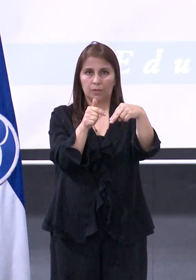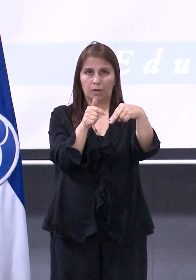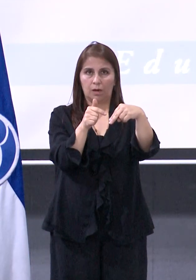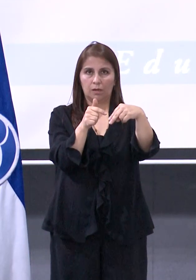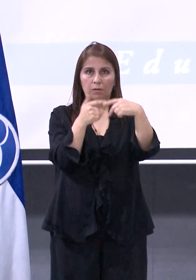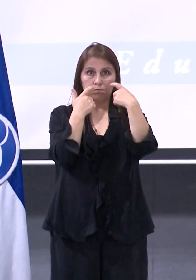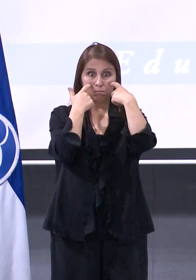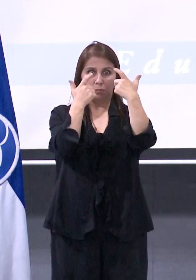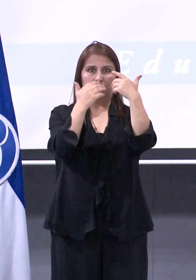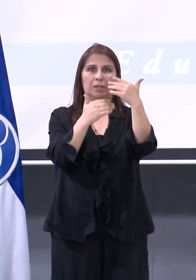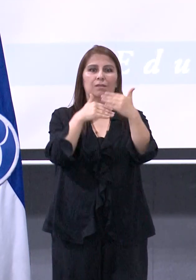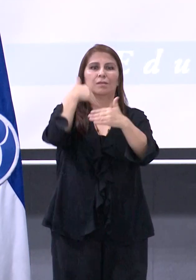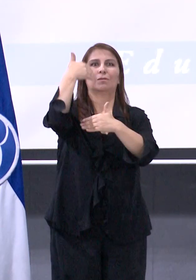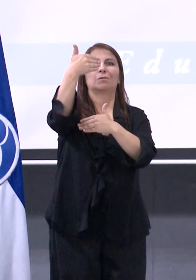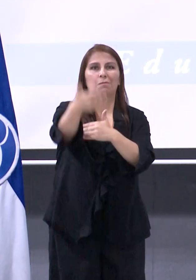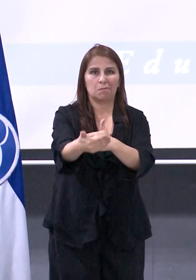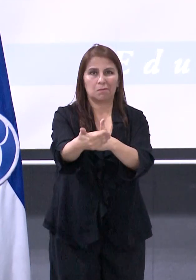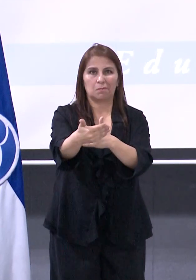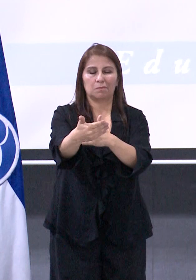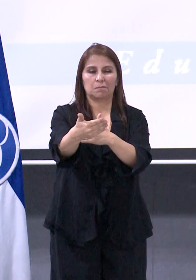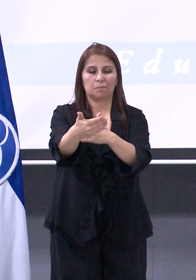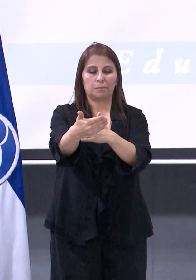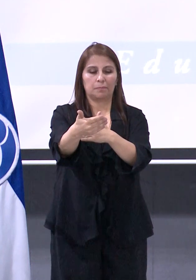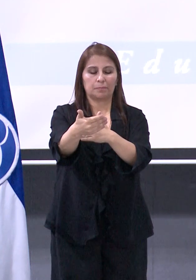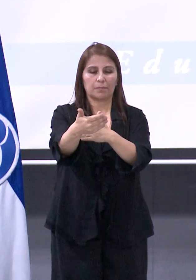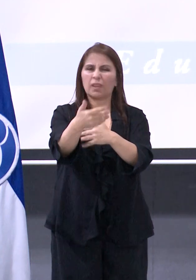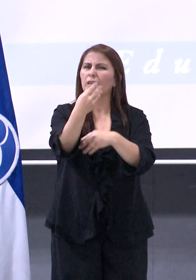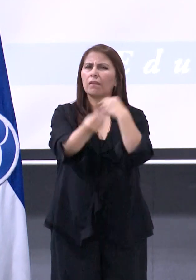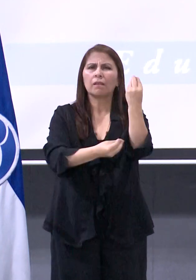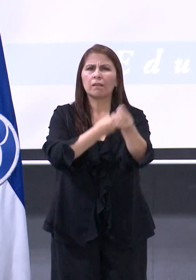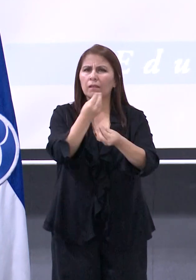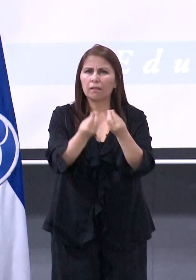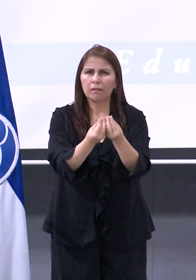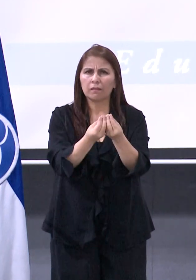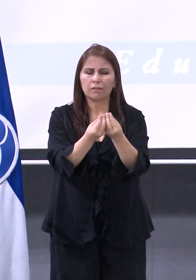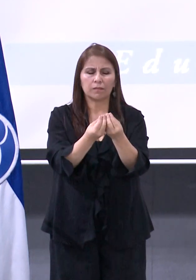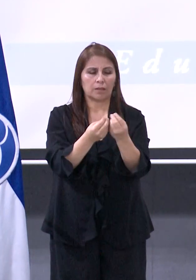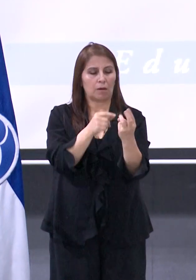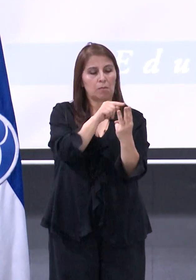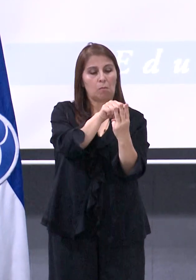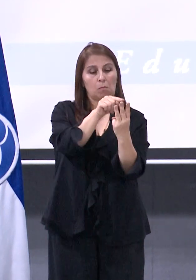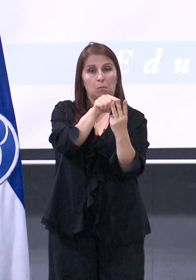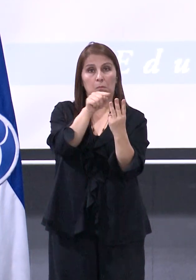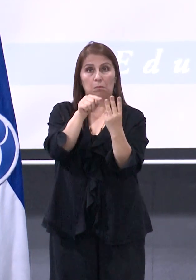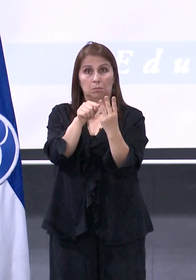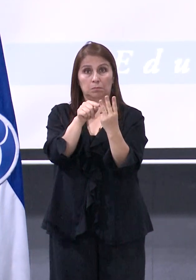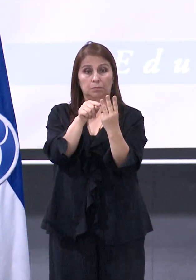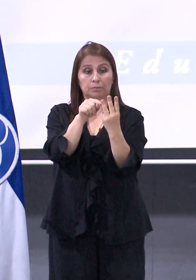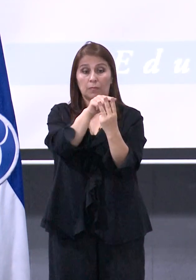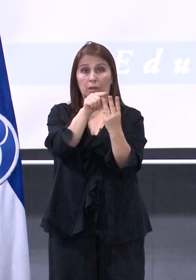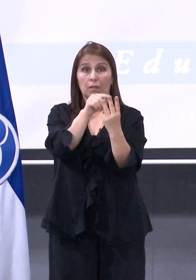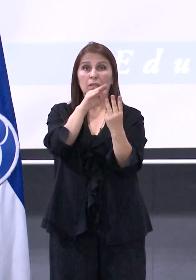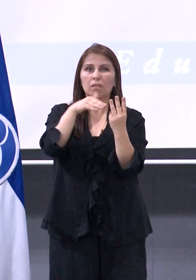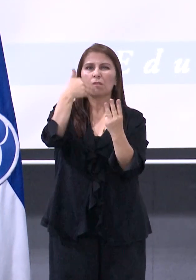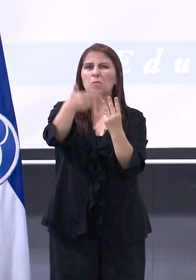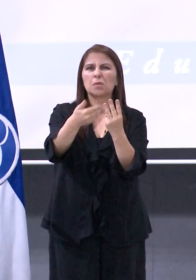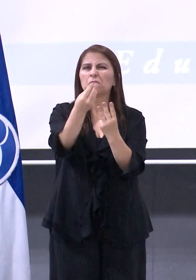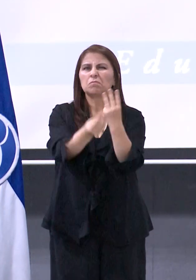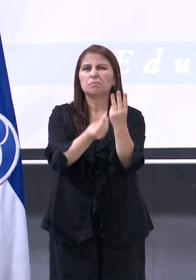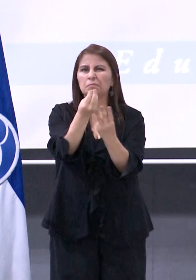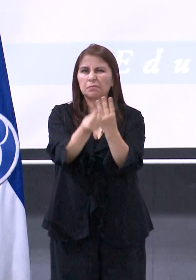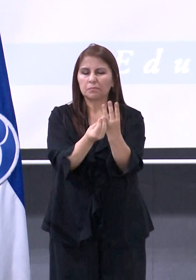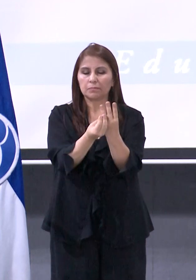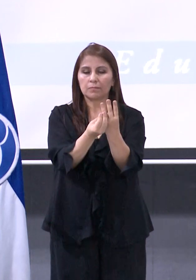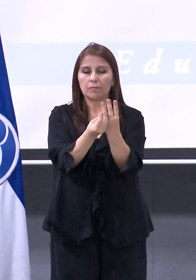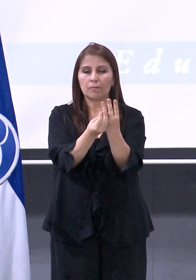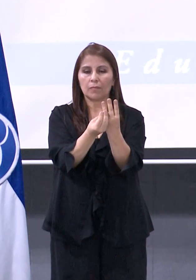más adelante van a configurar lo que después en última